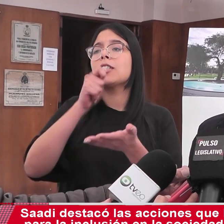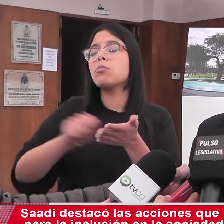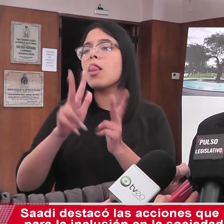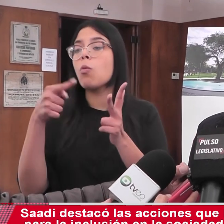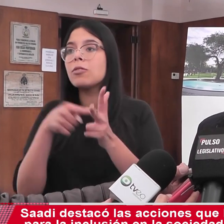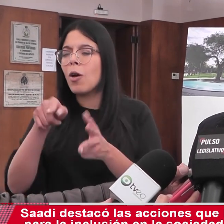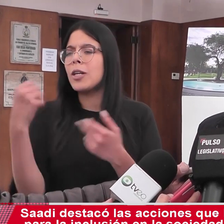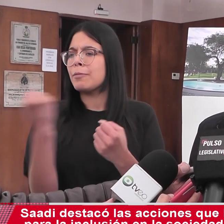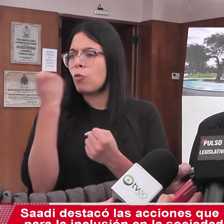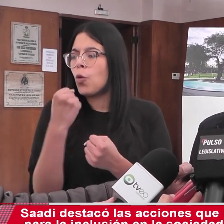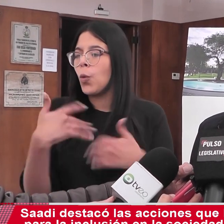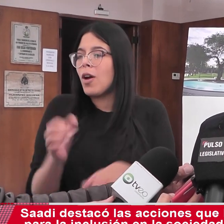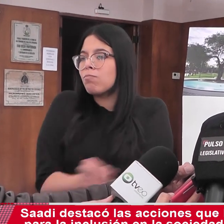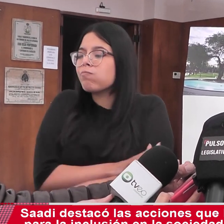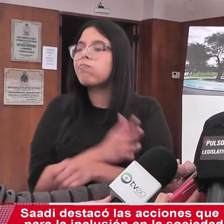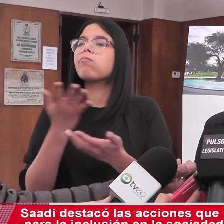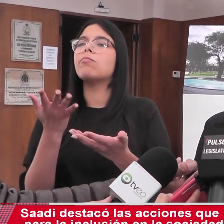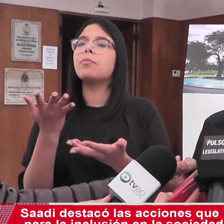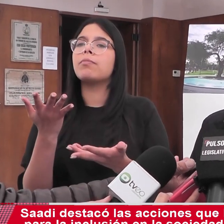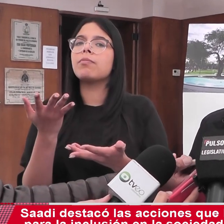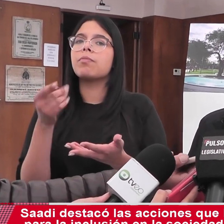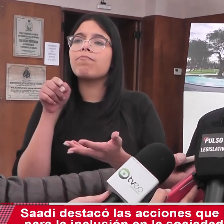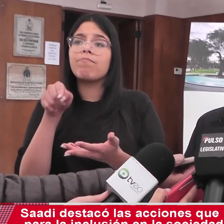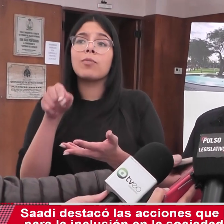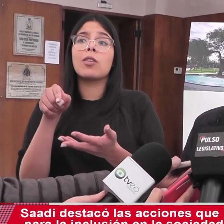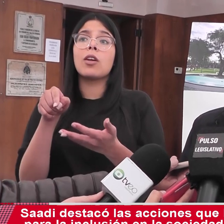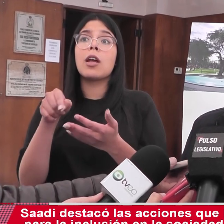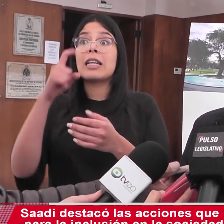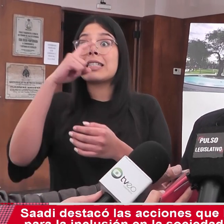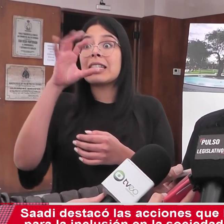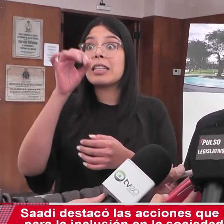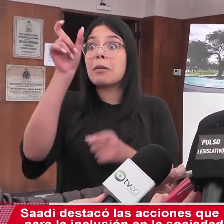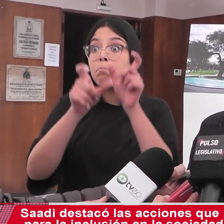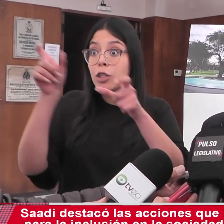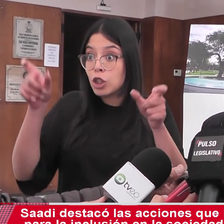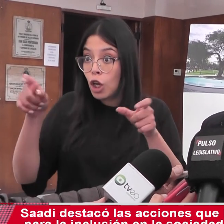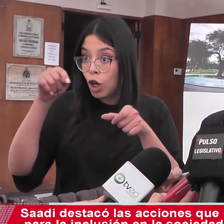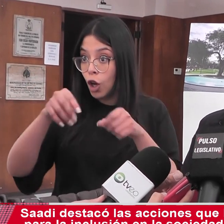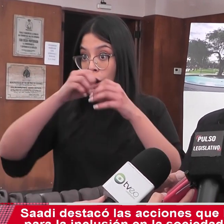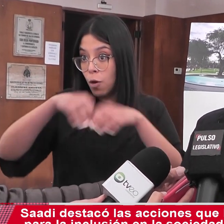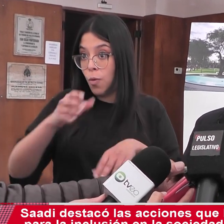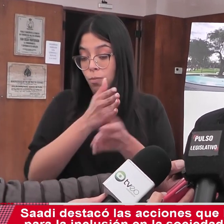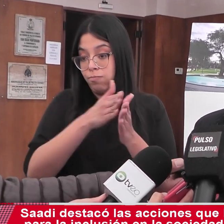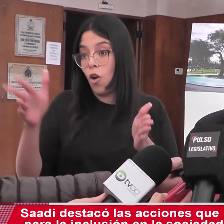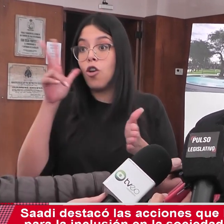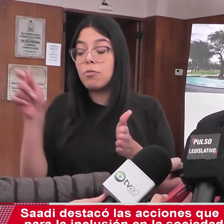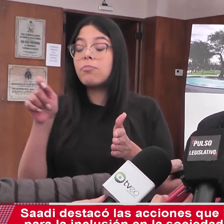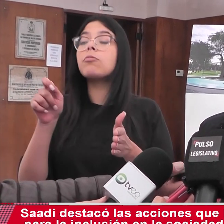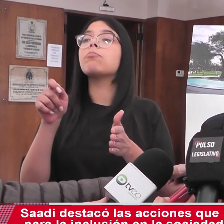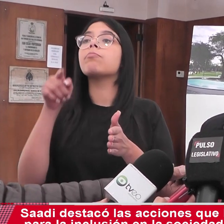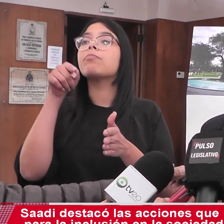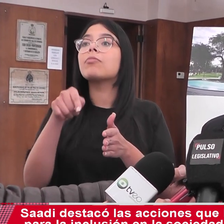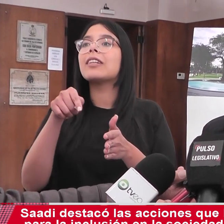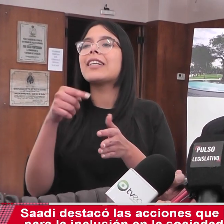y eso genera una gran satisfacción, es que el cupo era de 70 en esta primera etapa porque